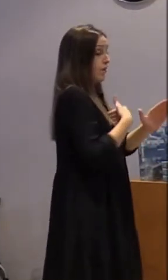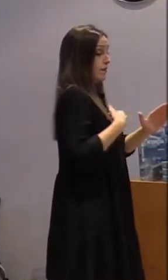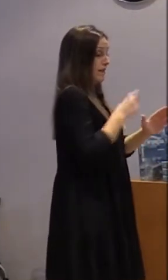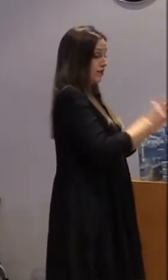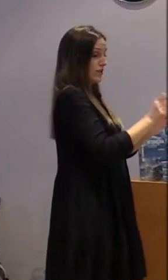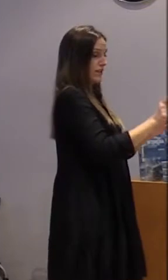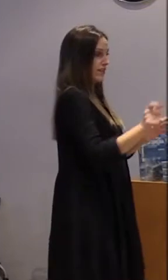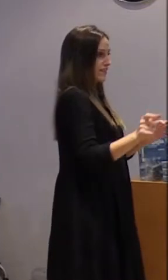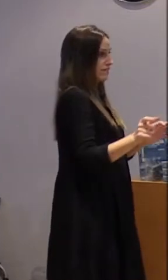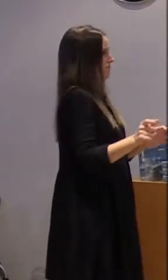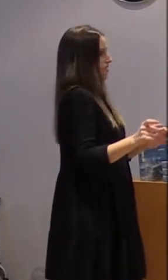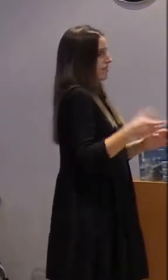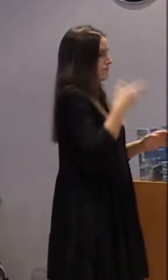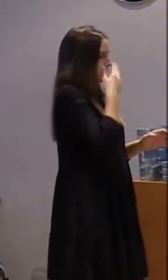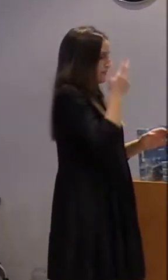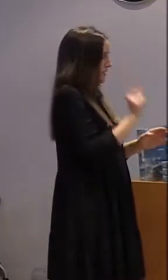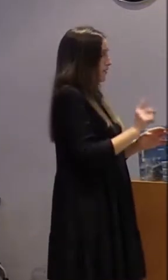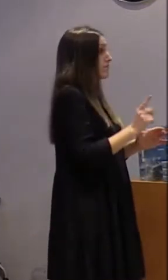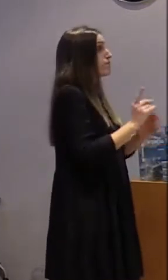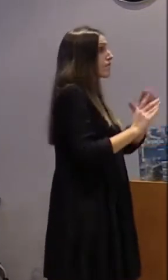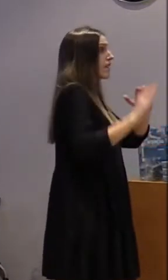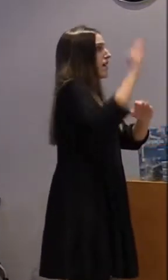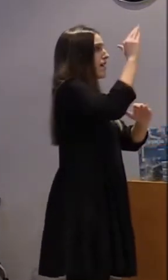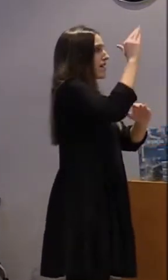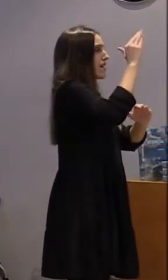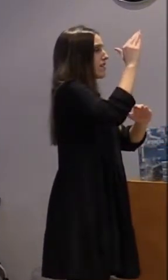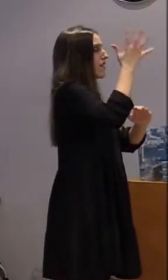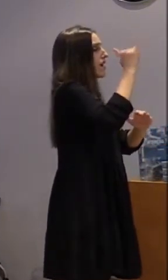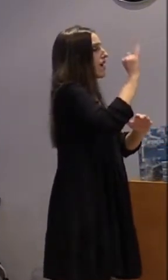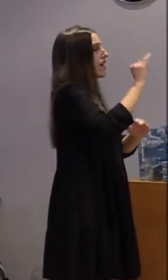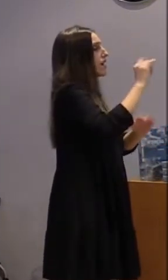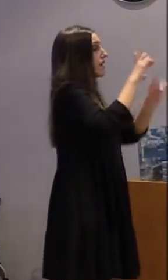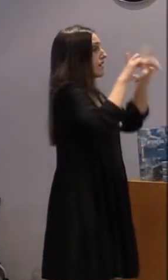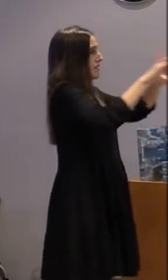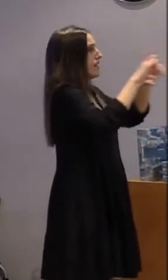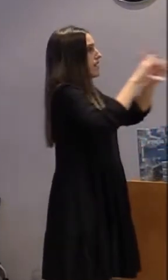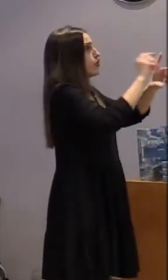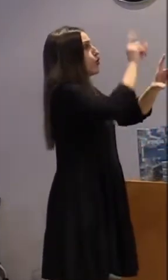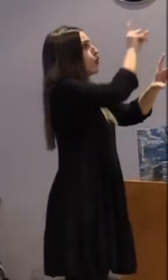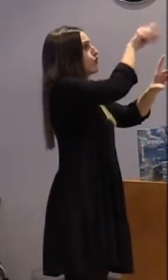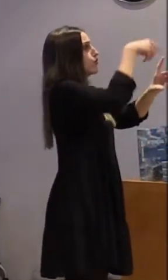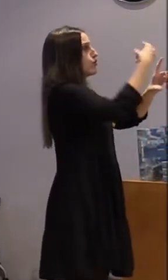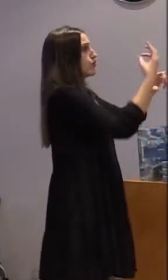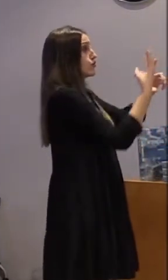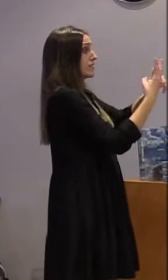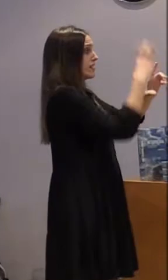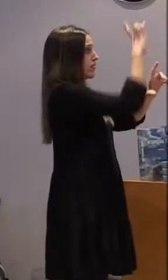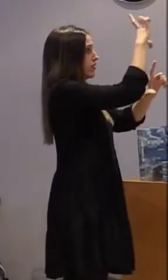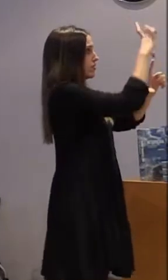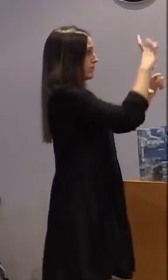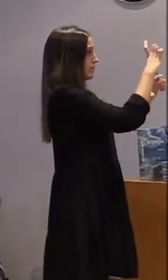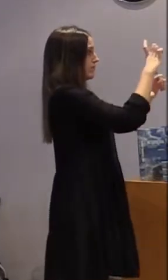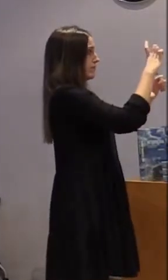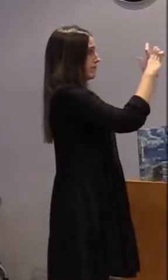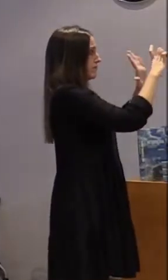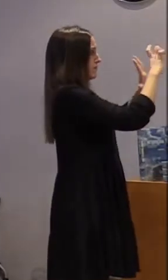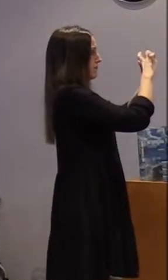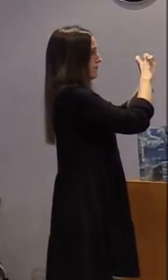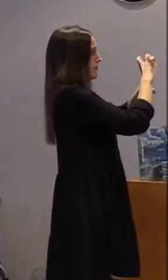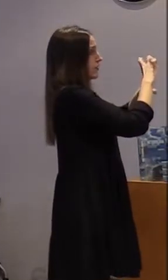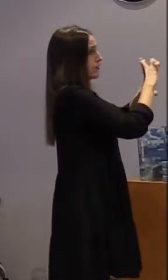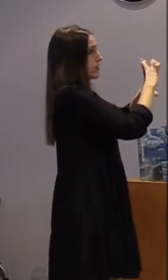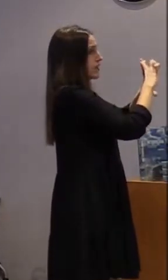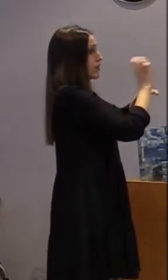que le interesa es lo que hay arriba. Dedica 2/3 del lienzo, y esto lo hace en varios de sus cuadros, al